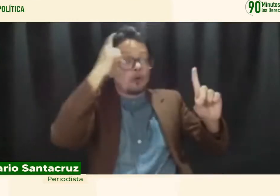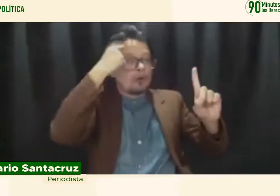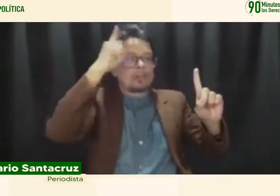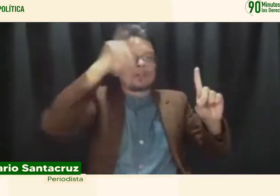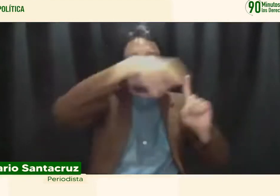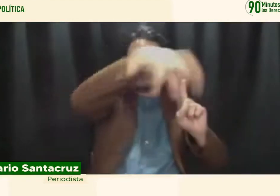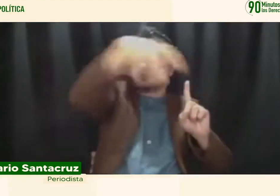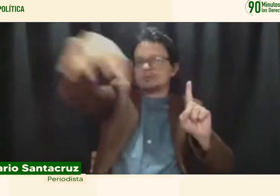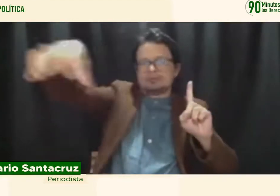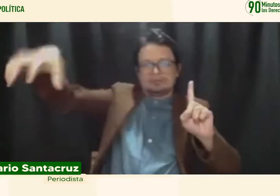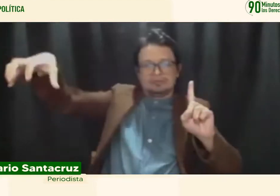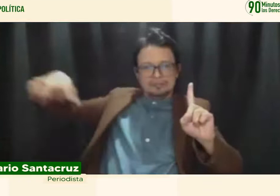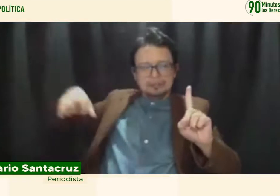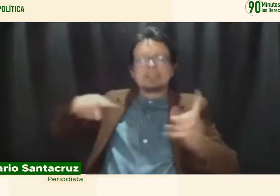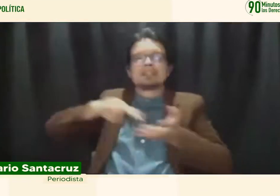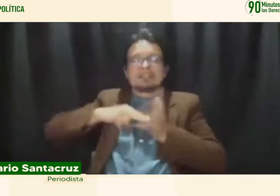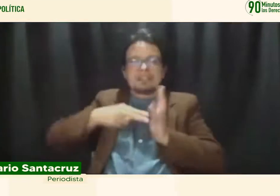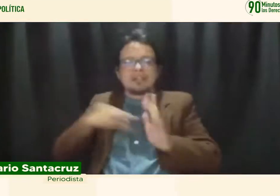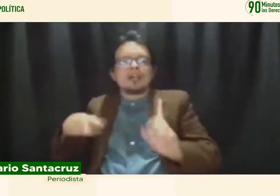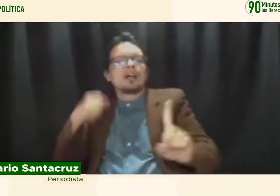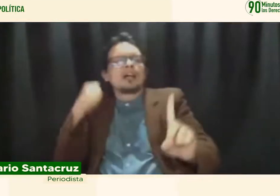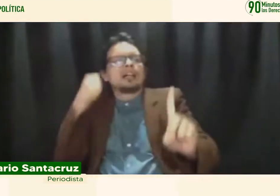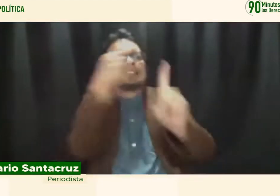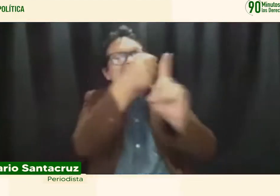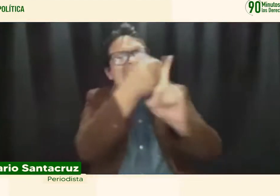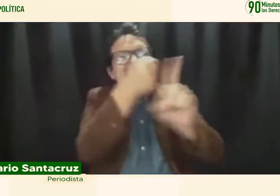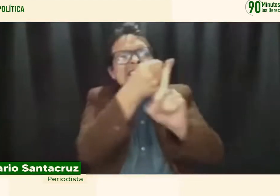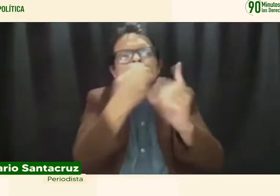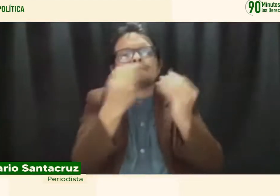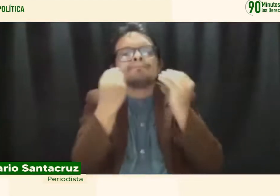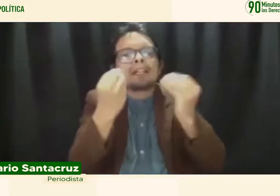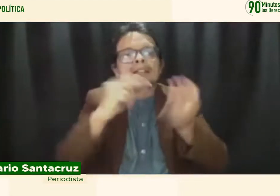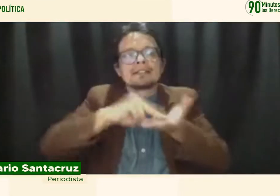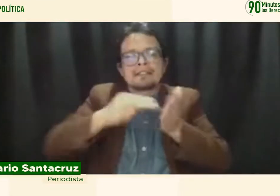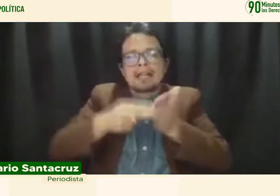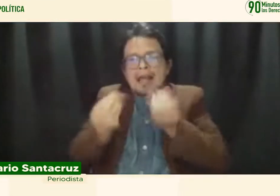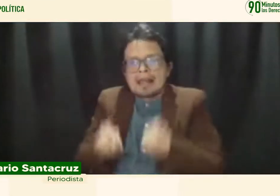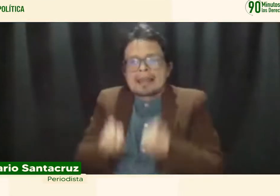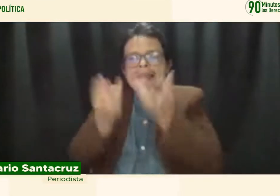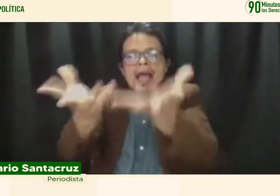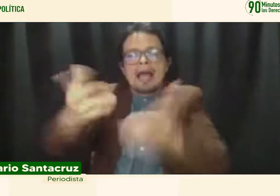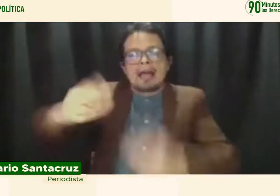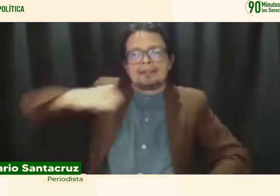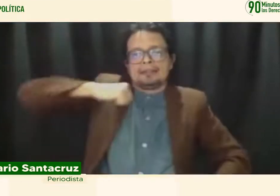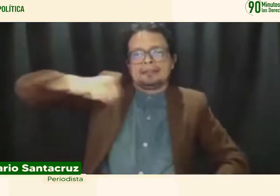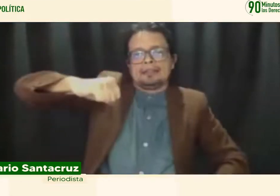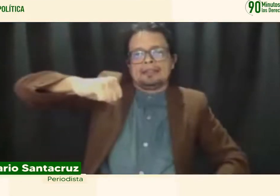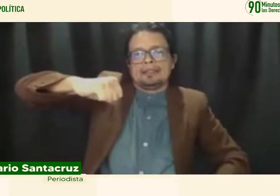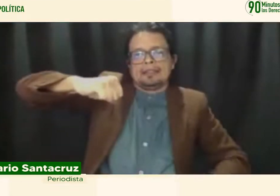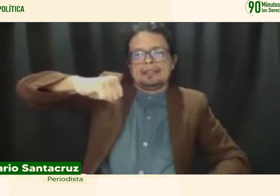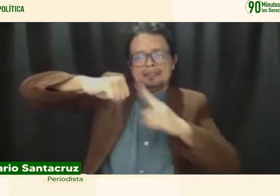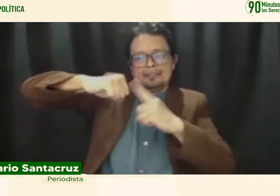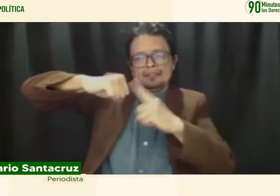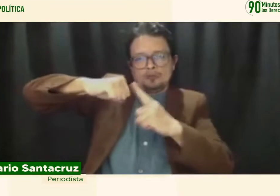también entendimos que eran diferentes tipologías privadas públicas etcétera y lo que hacen frente al gobierno es precisamente